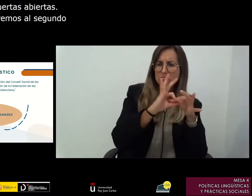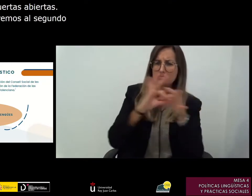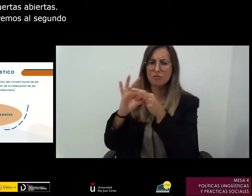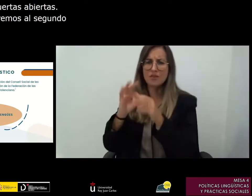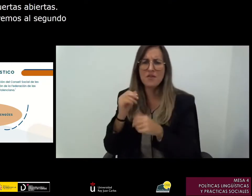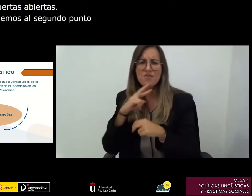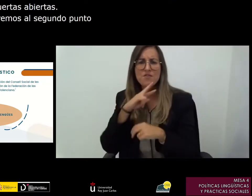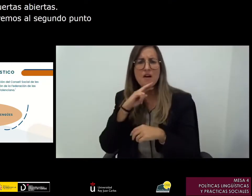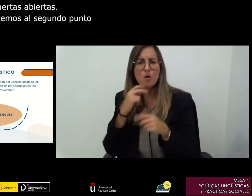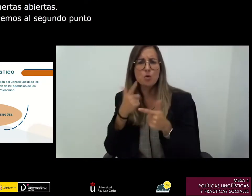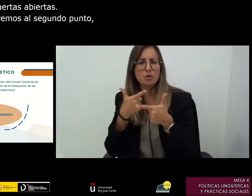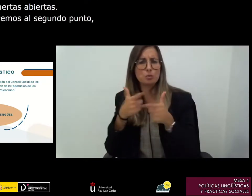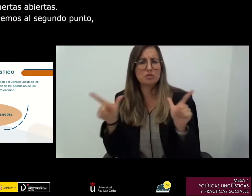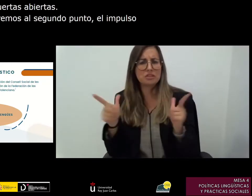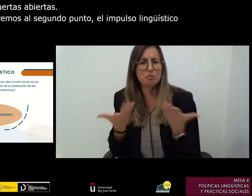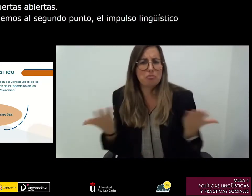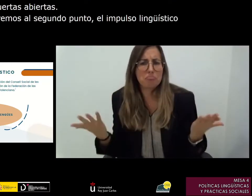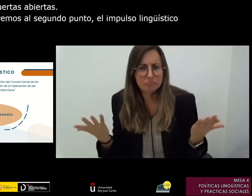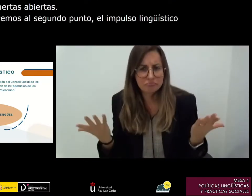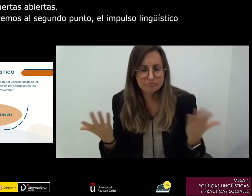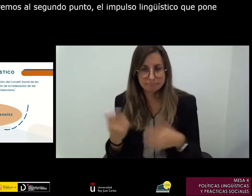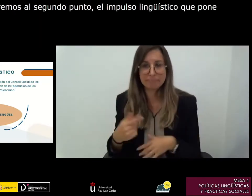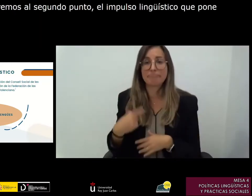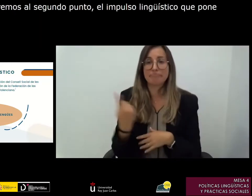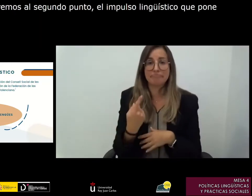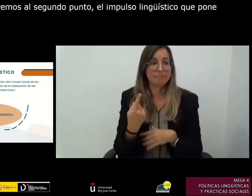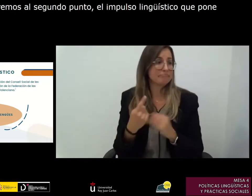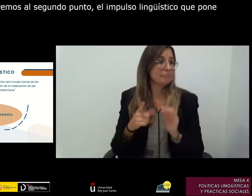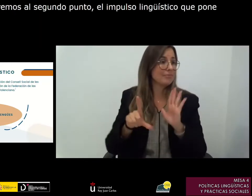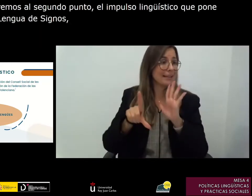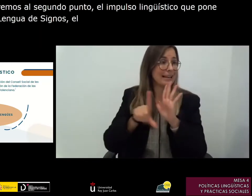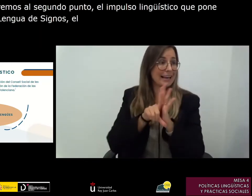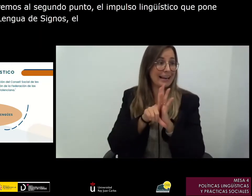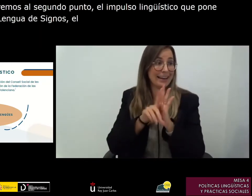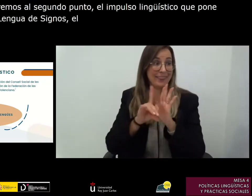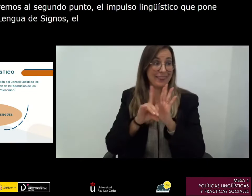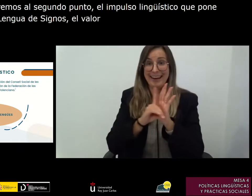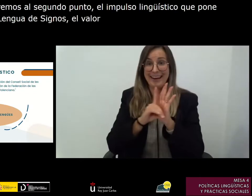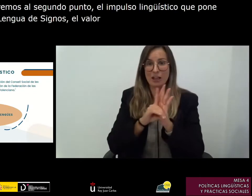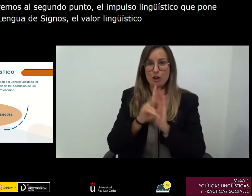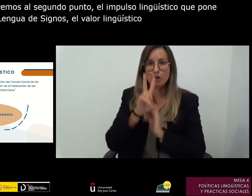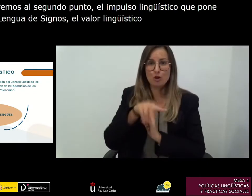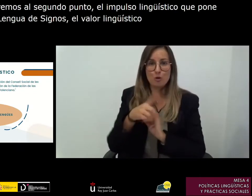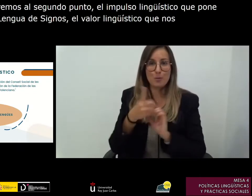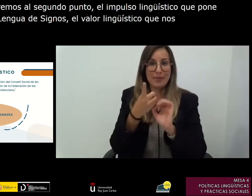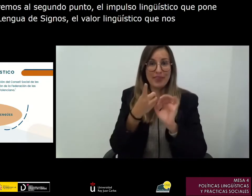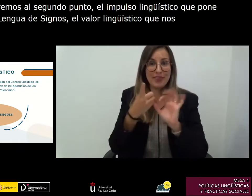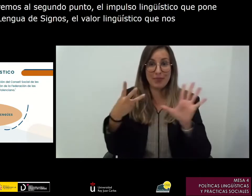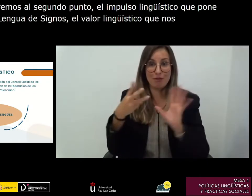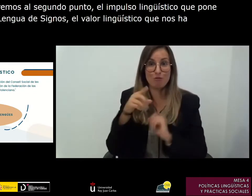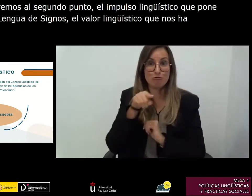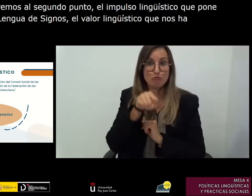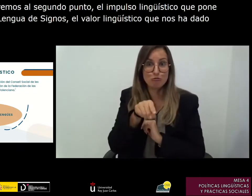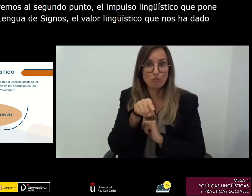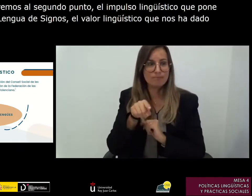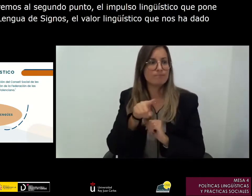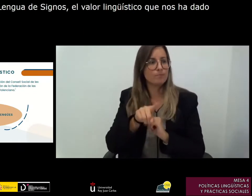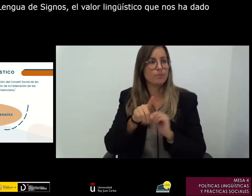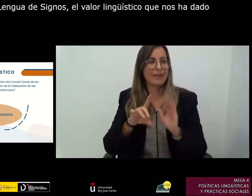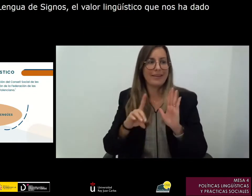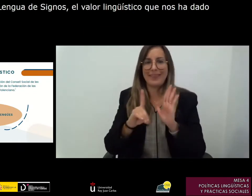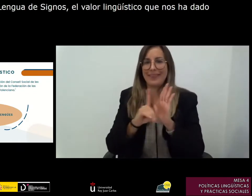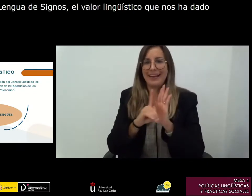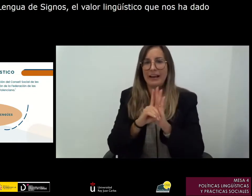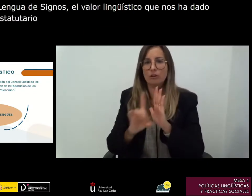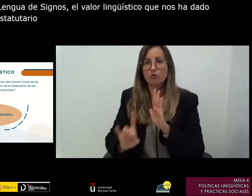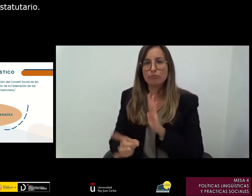valor la lengua de signos, el valor lingüístico que nos ha dado este texto estatutario.